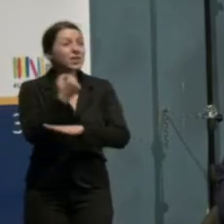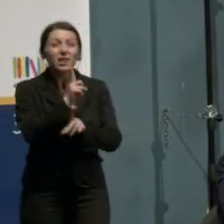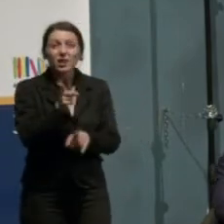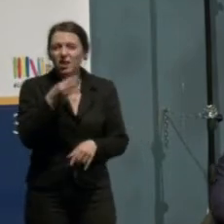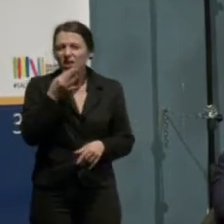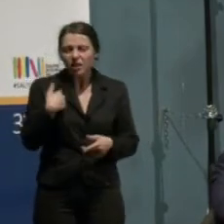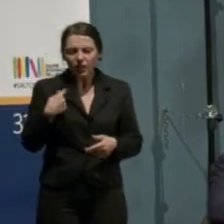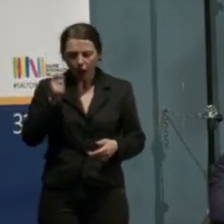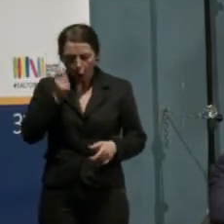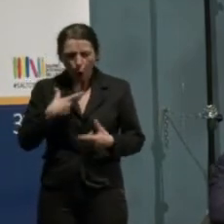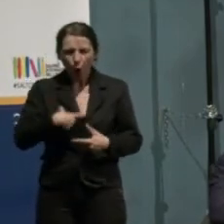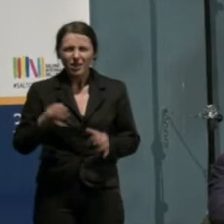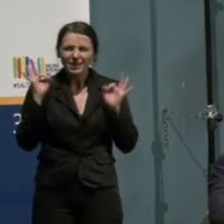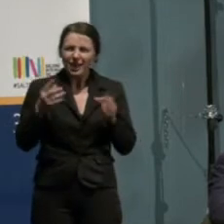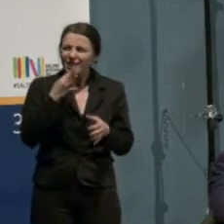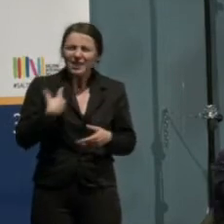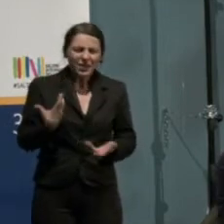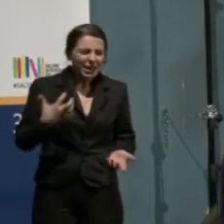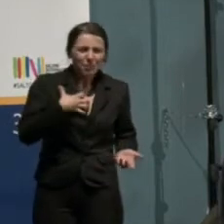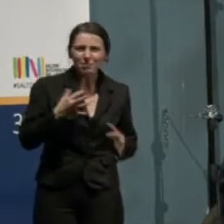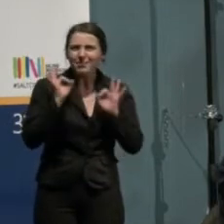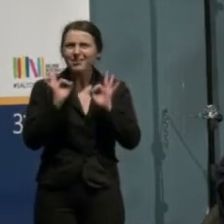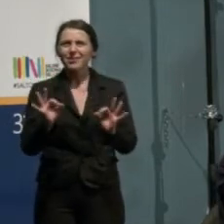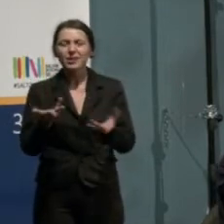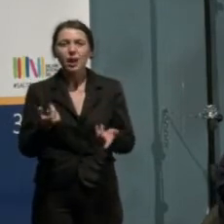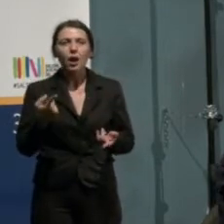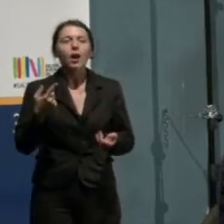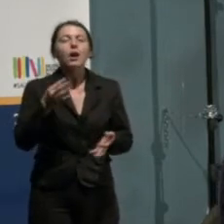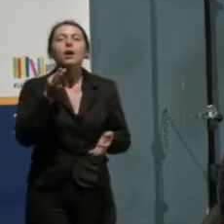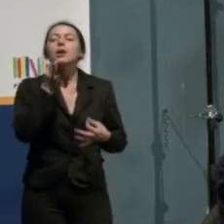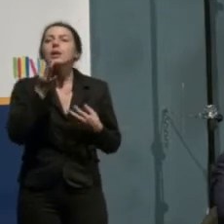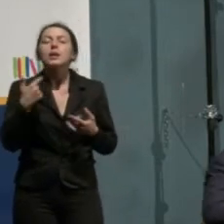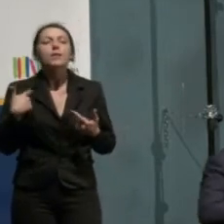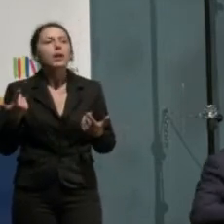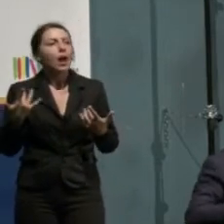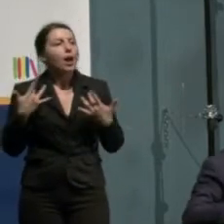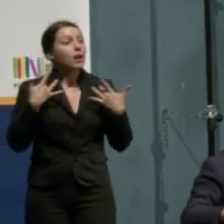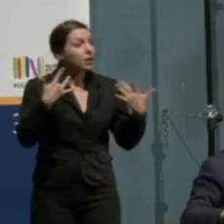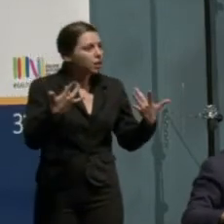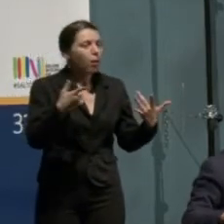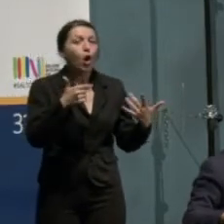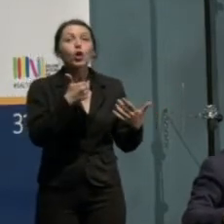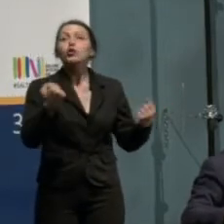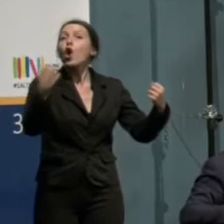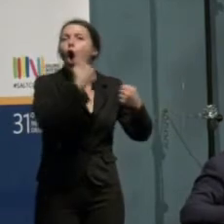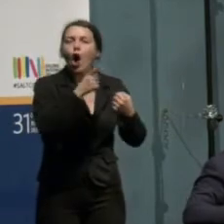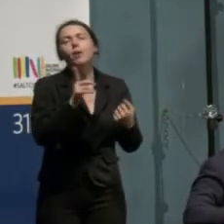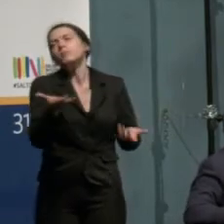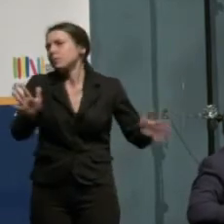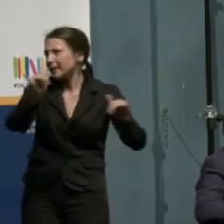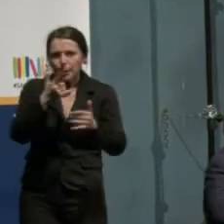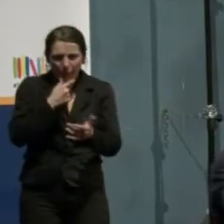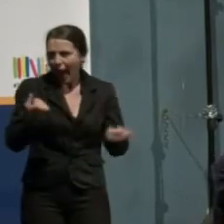capire che un problema tuo di dignità ti metti a disposizione non ti limiti ad abbracciarli certo e cosa bella meglio gli abbracci